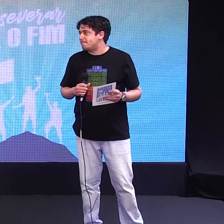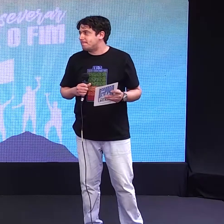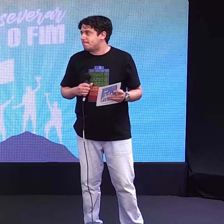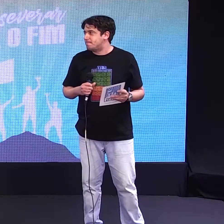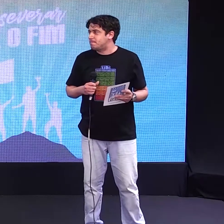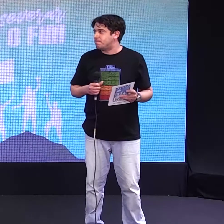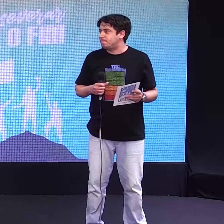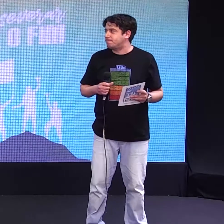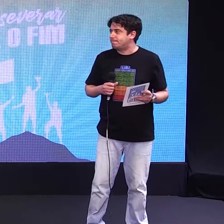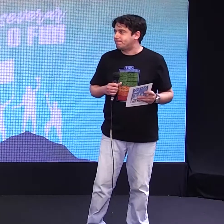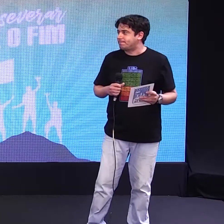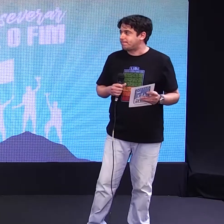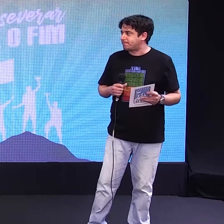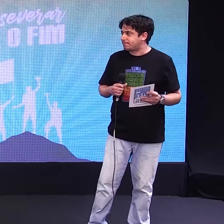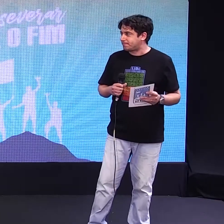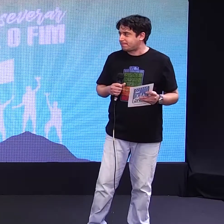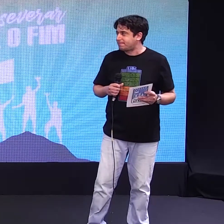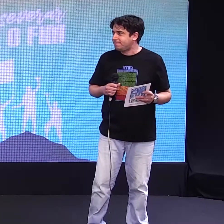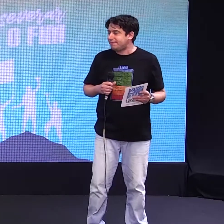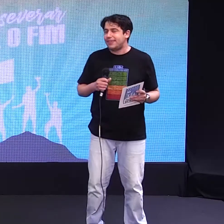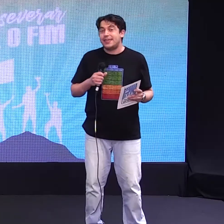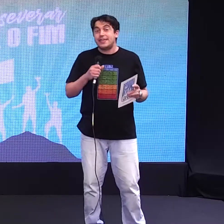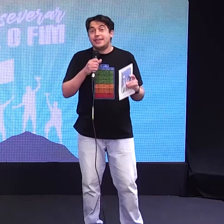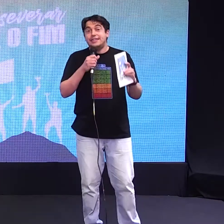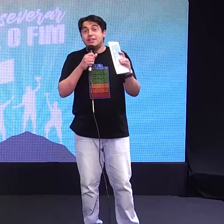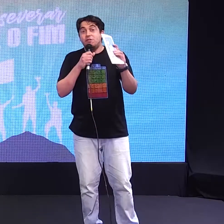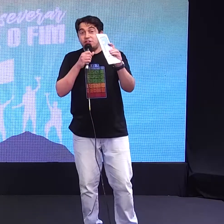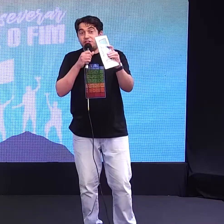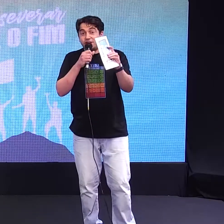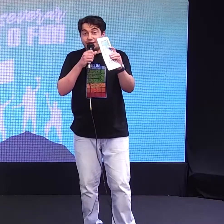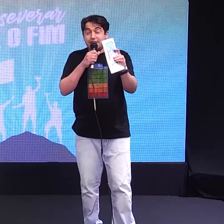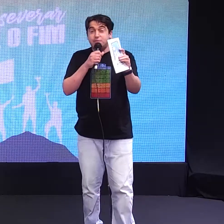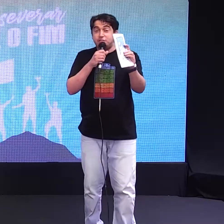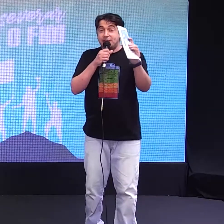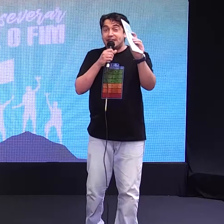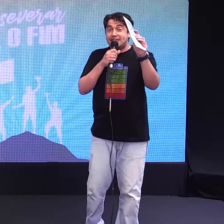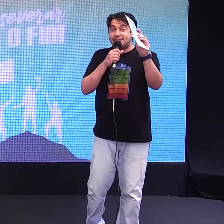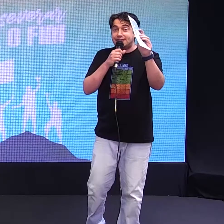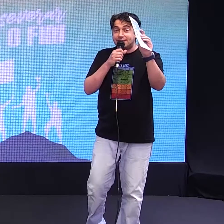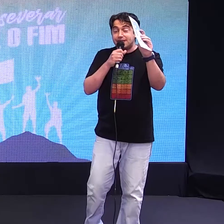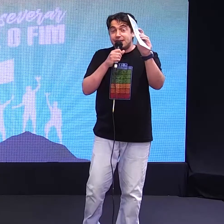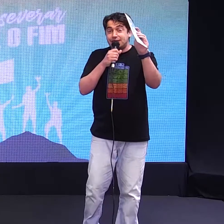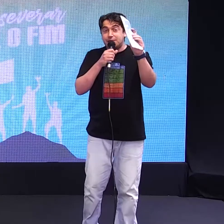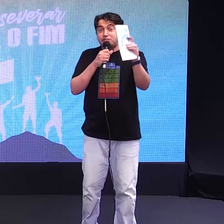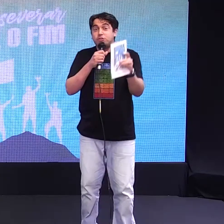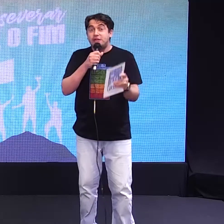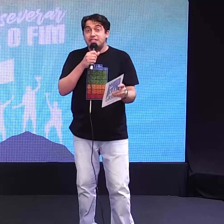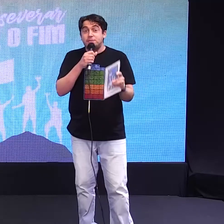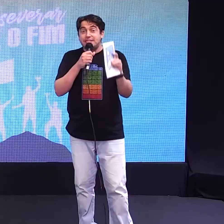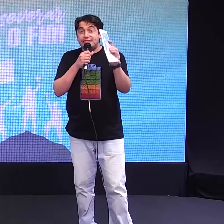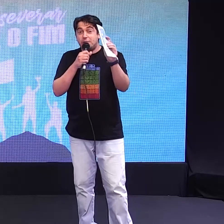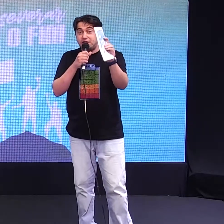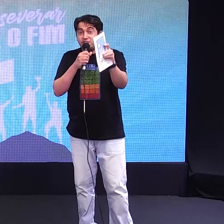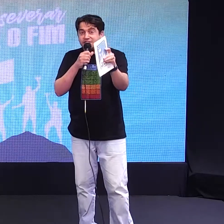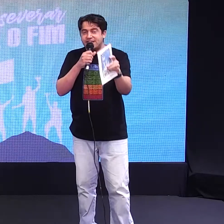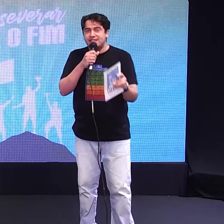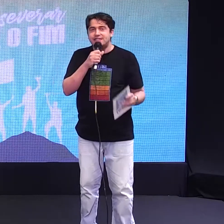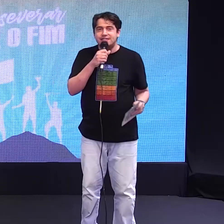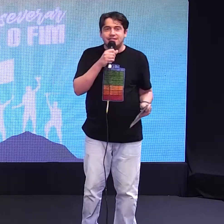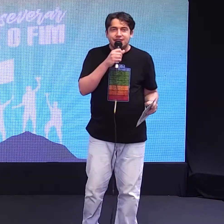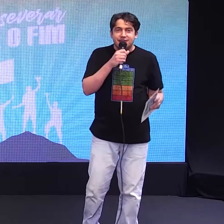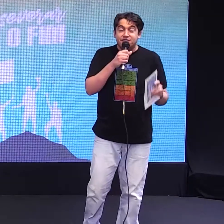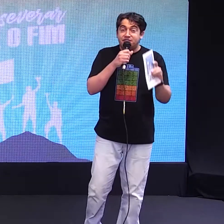poder fazer novas amizades. Então, hoje, temos uma experiência, né, uma surpresa especial para